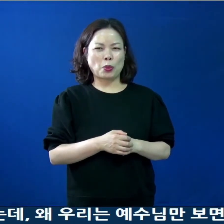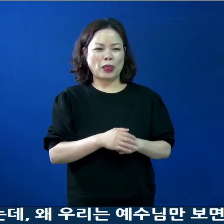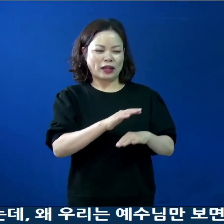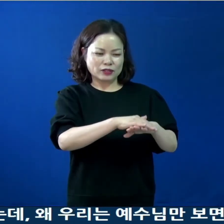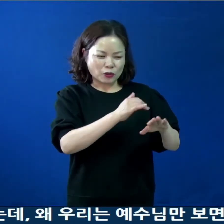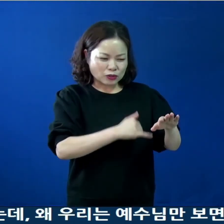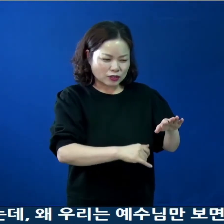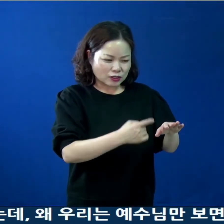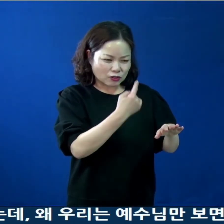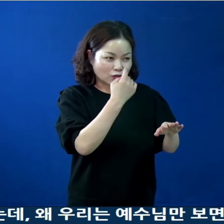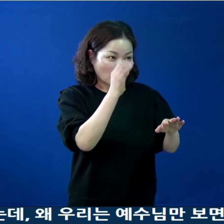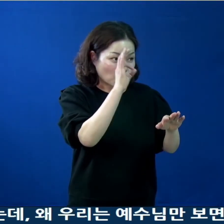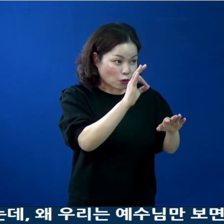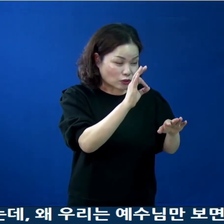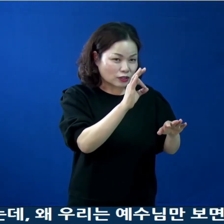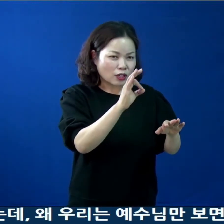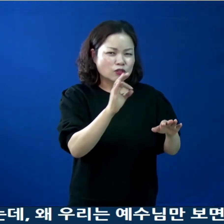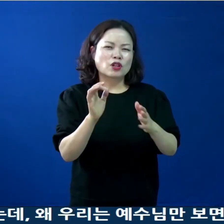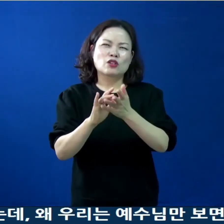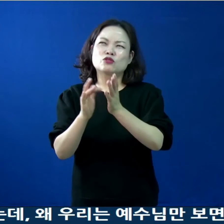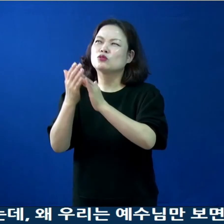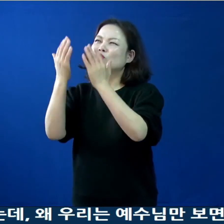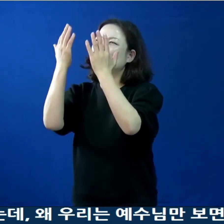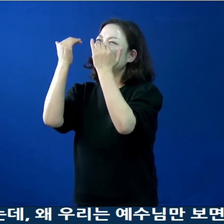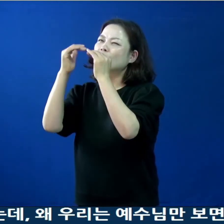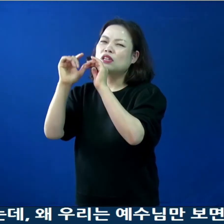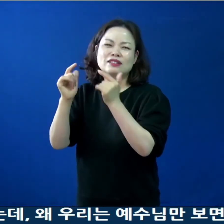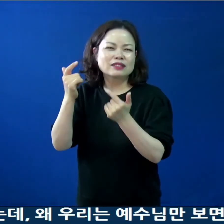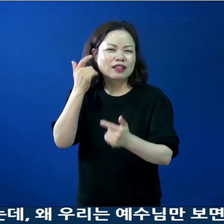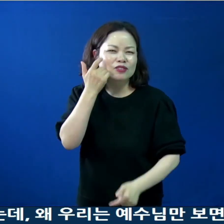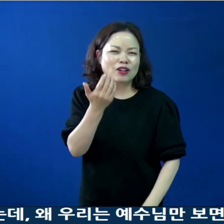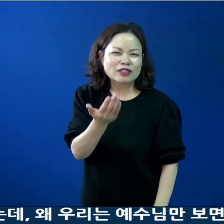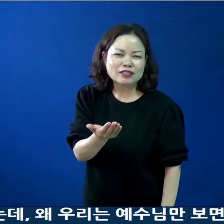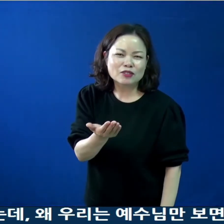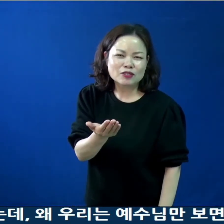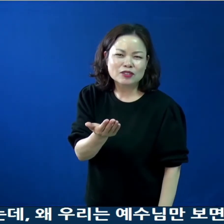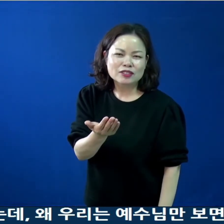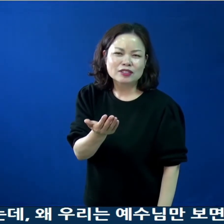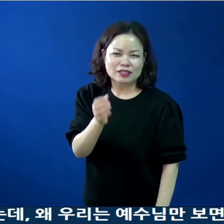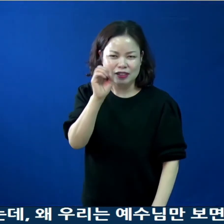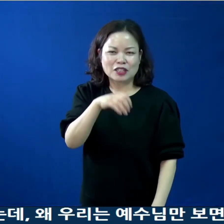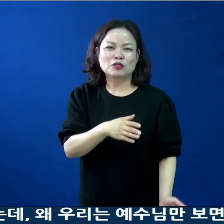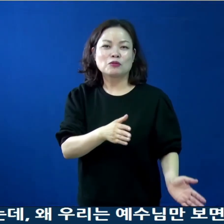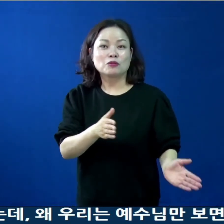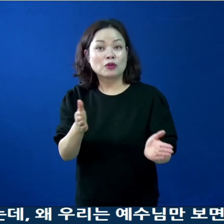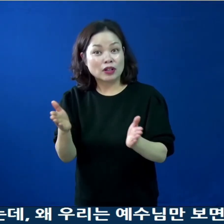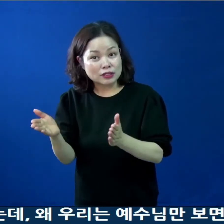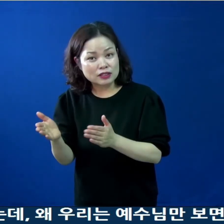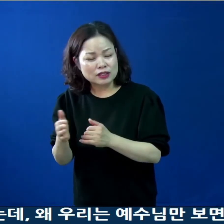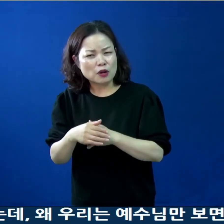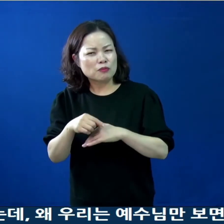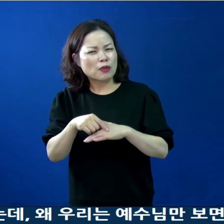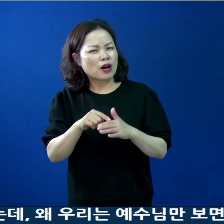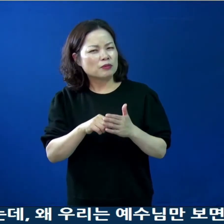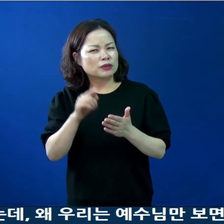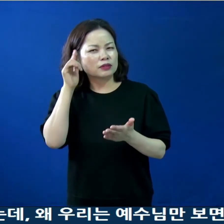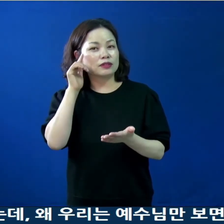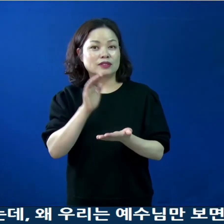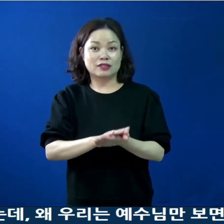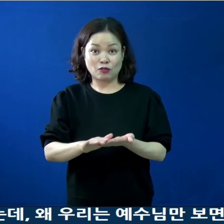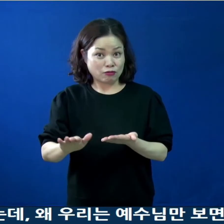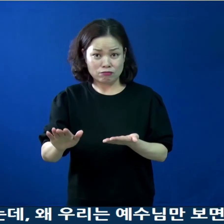손주는 눈에 보이는데 우리 예수님이 눈에 안 보이니까 그런 거 아니냐고 이렇게 얘기하고 넘어갔습니다. 그런데 마음이 이렇게 시원하지